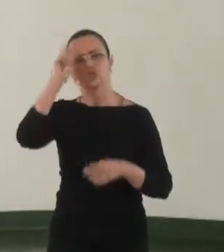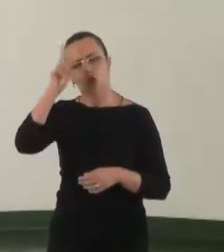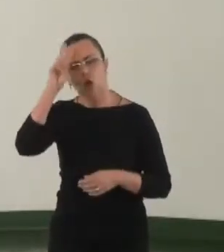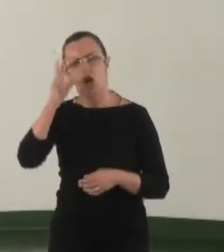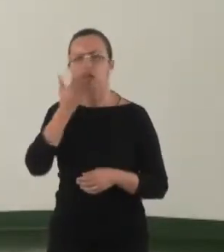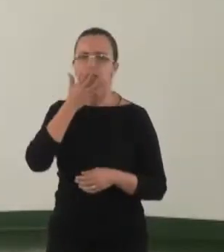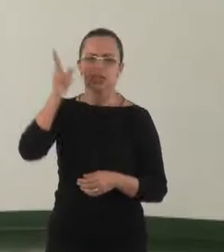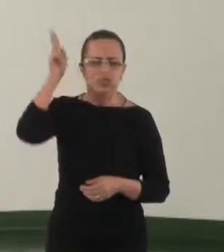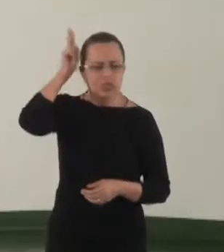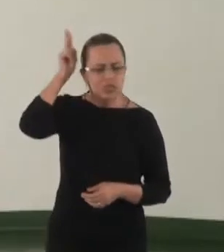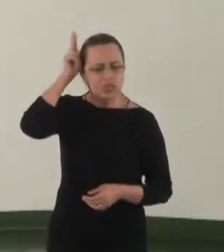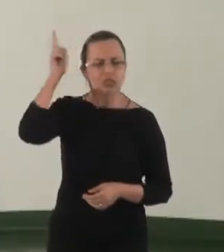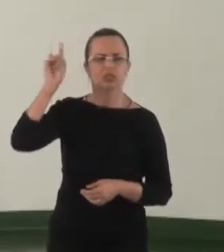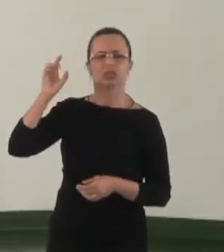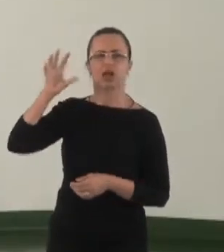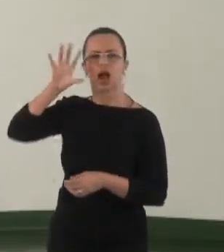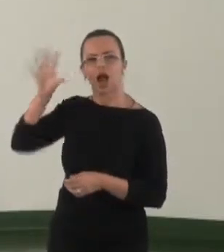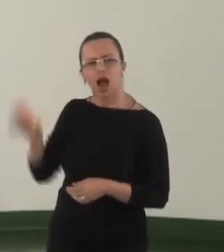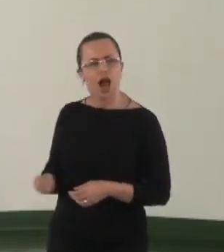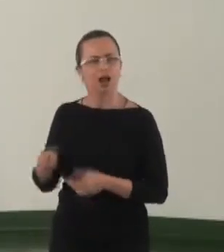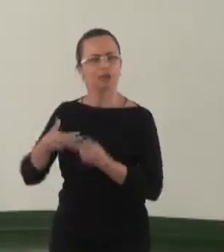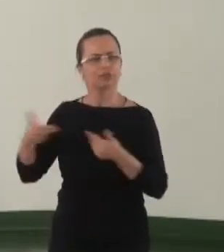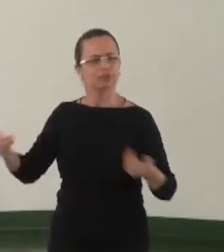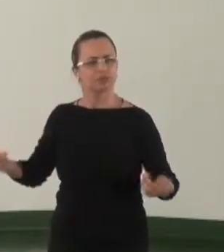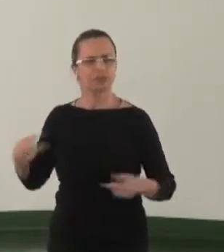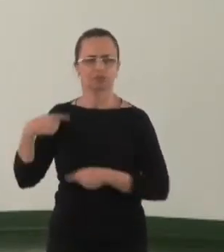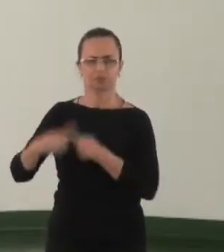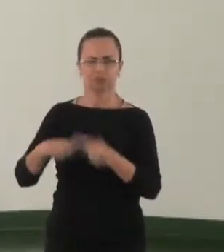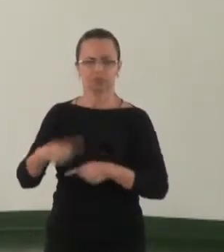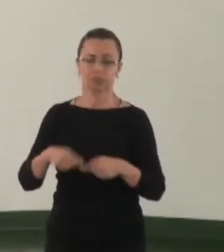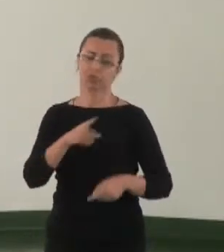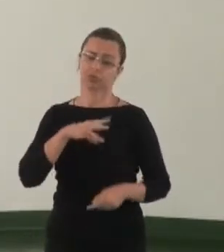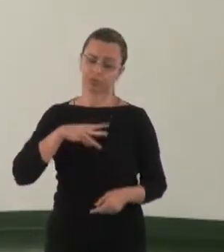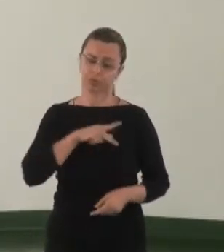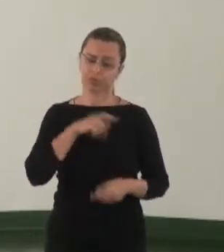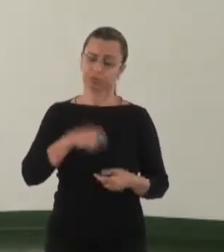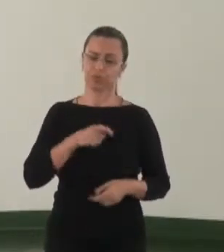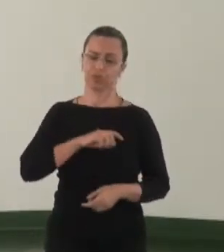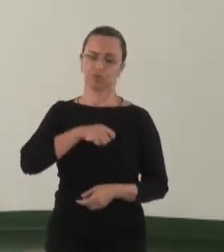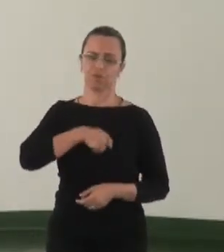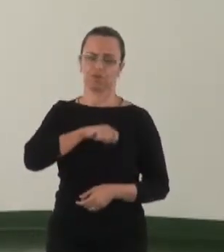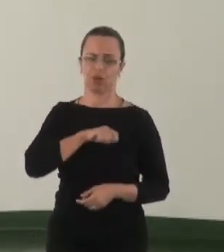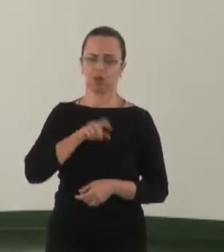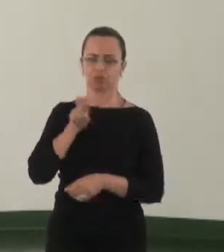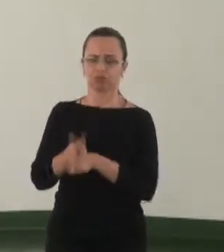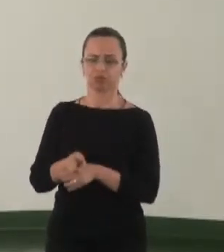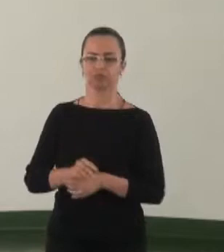indígena. Então, o Ministério Público, com sua função, pode sim fiscalizar e deve fiscalizar.